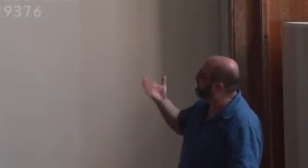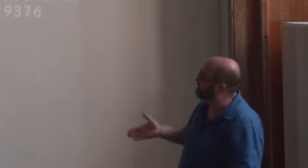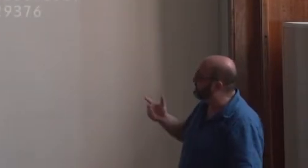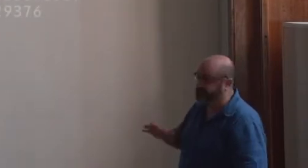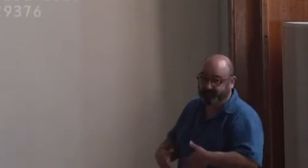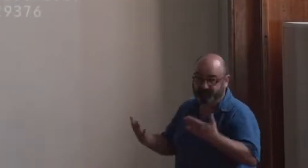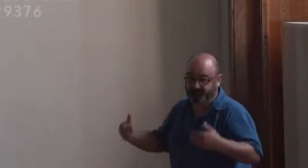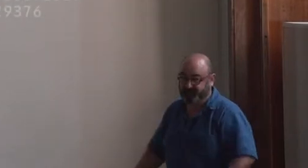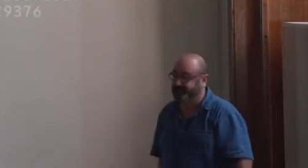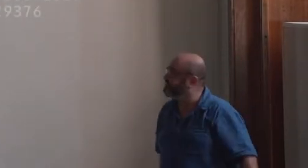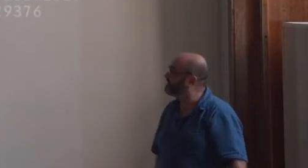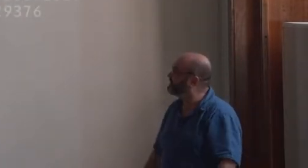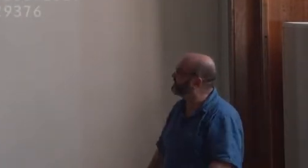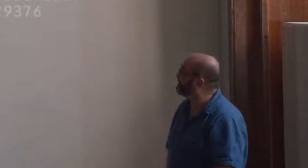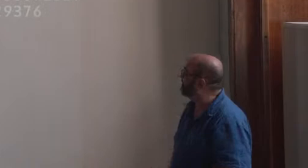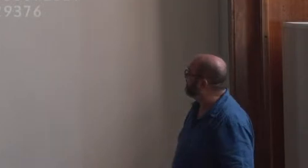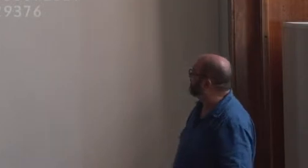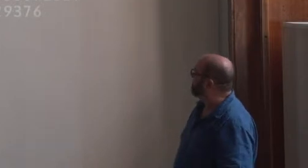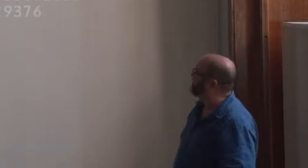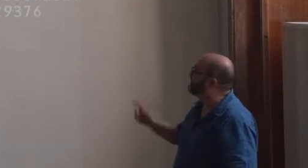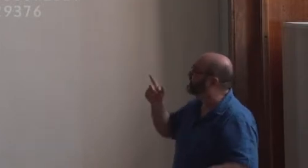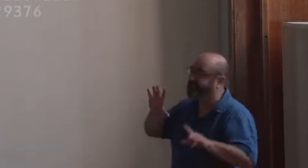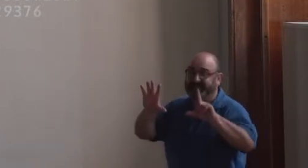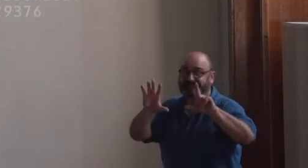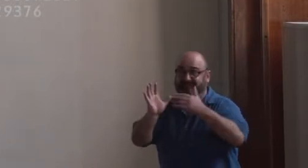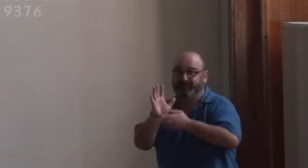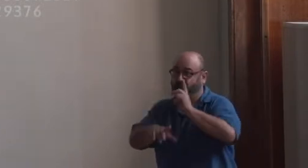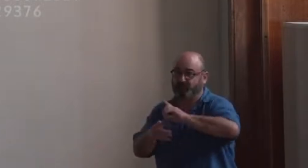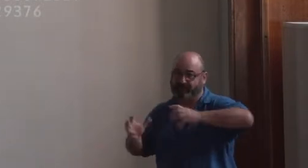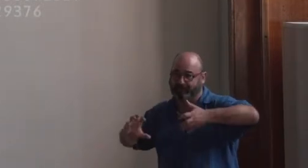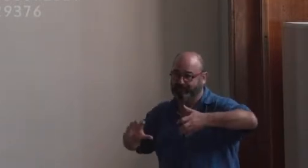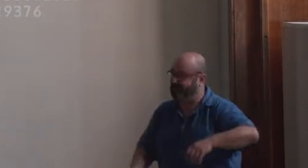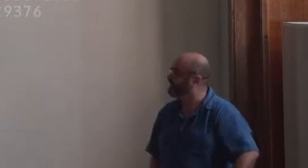Ça marche. Dépassez pas les 7000, ça crache.